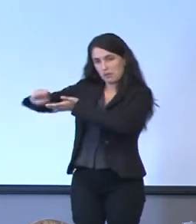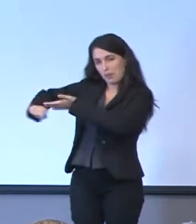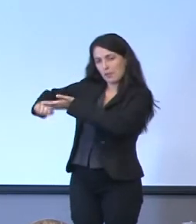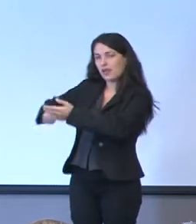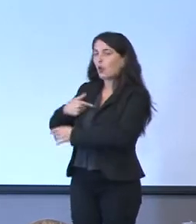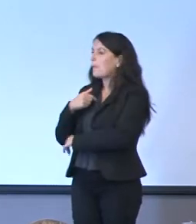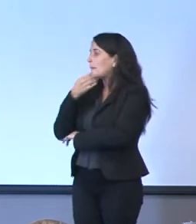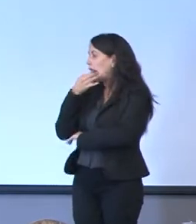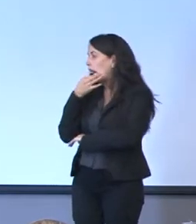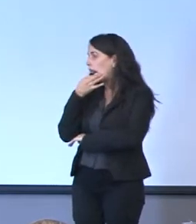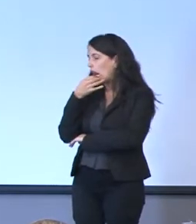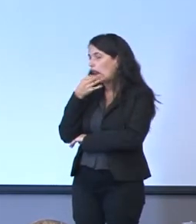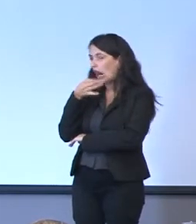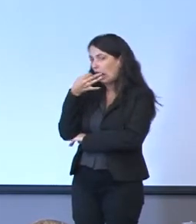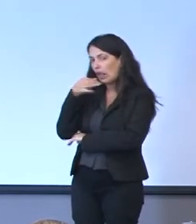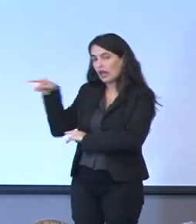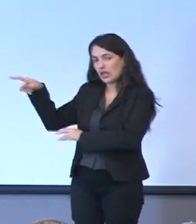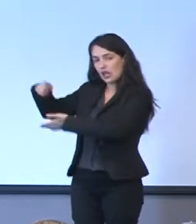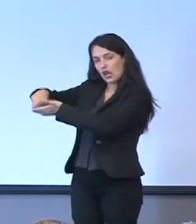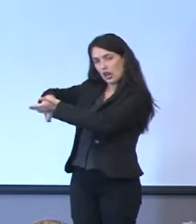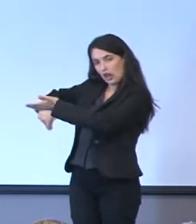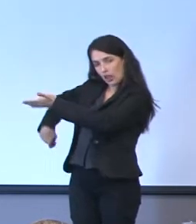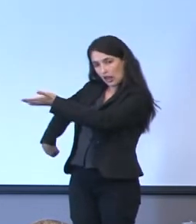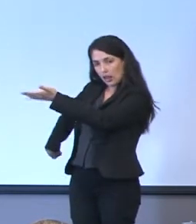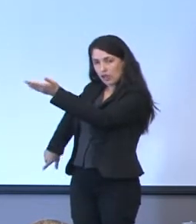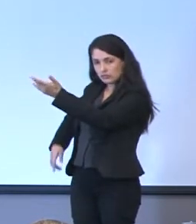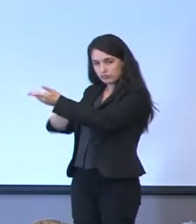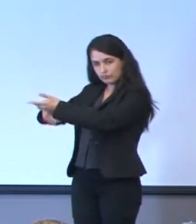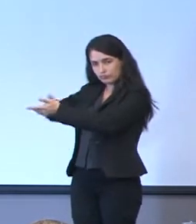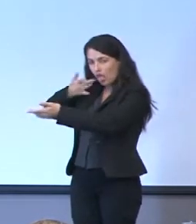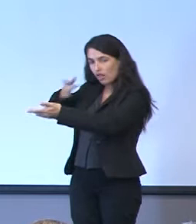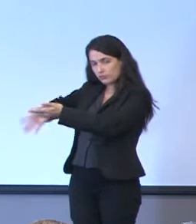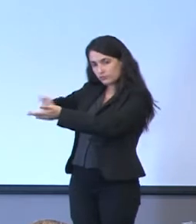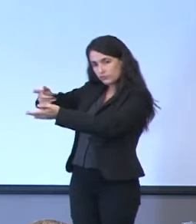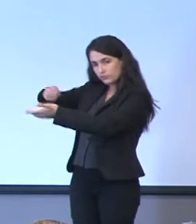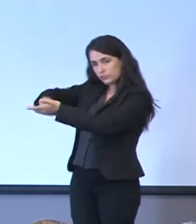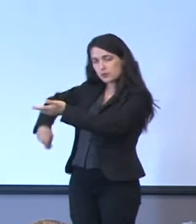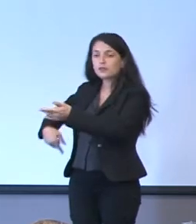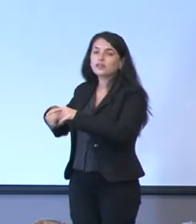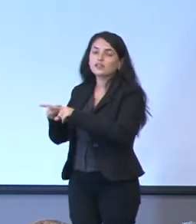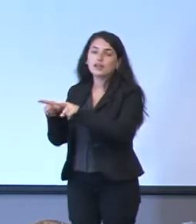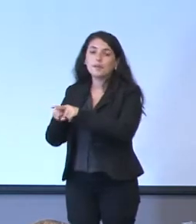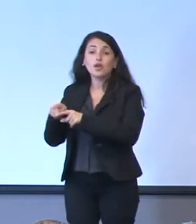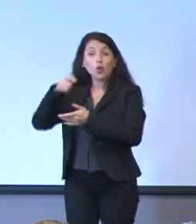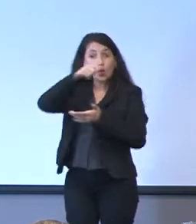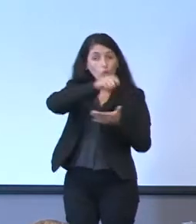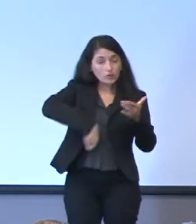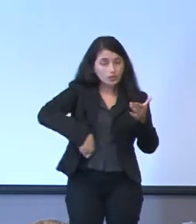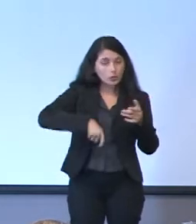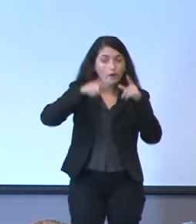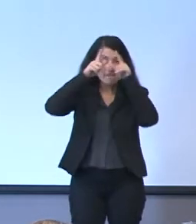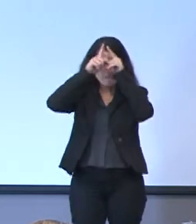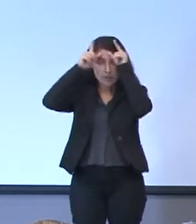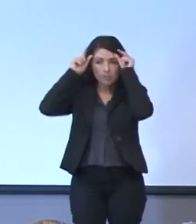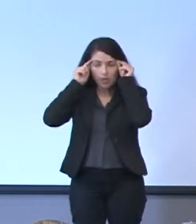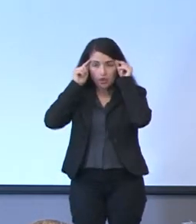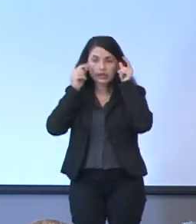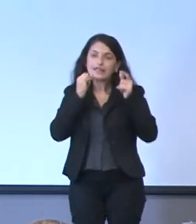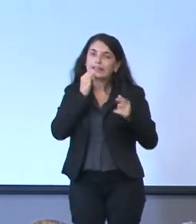as respostas, e um enfermeiro que ficaria à minha disposição caso eu precisasse ir no banheiro, alguma coisa assim.